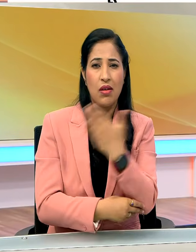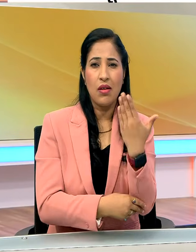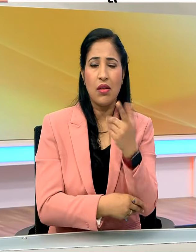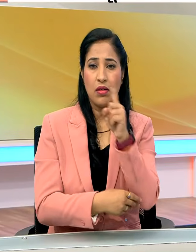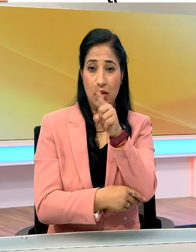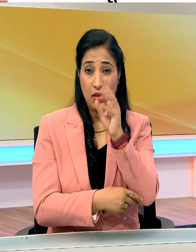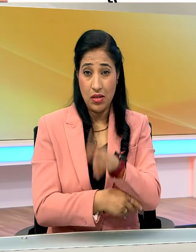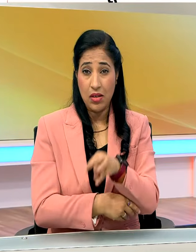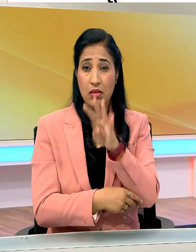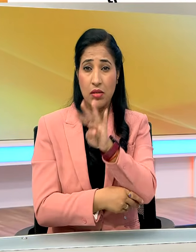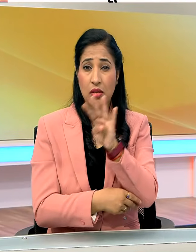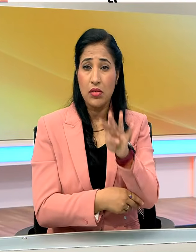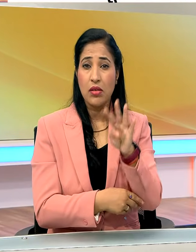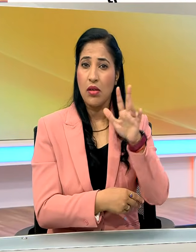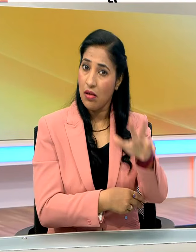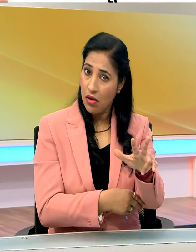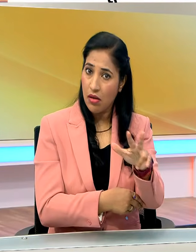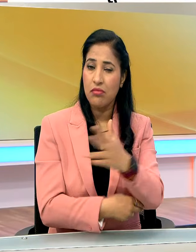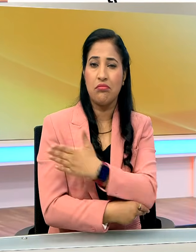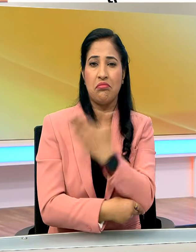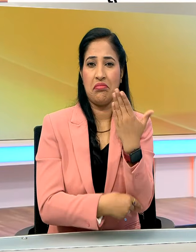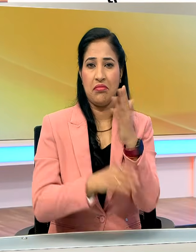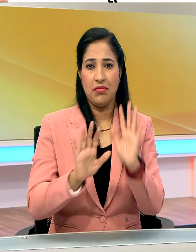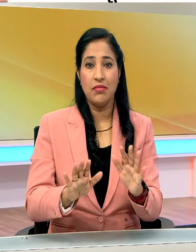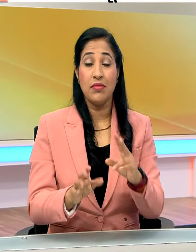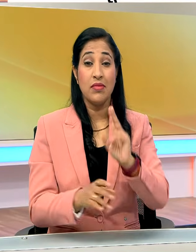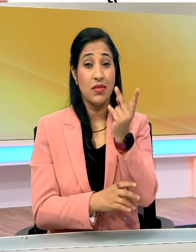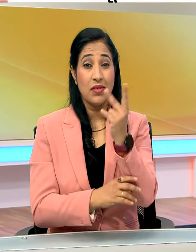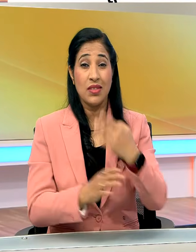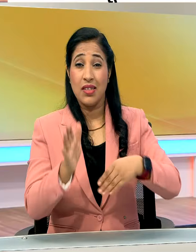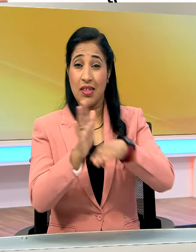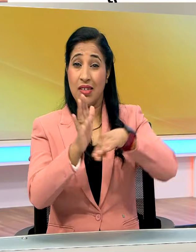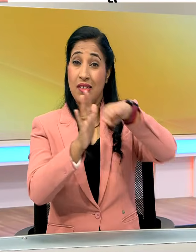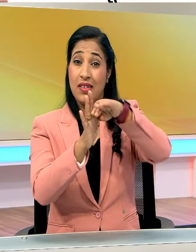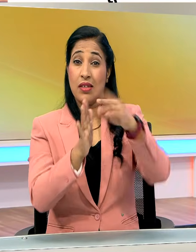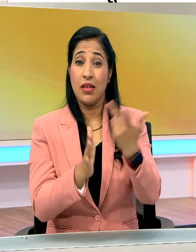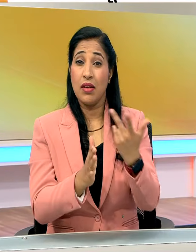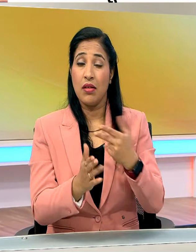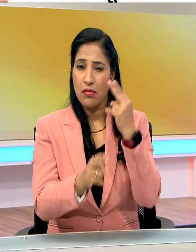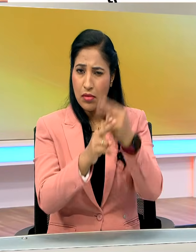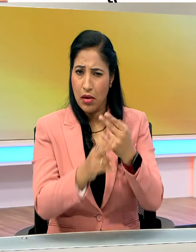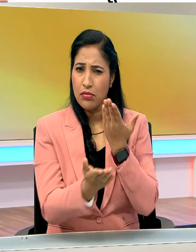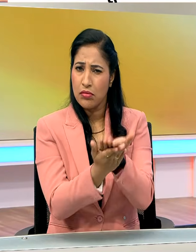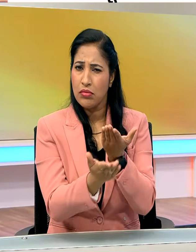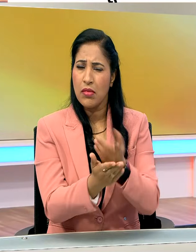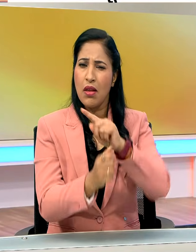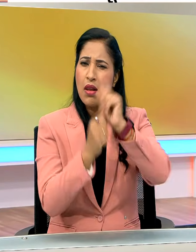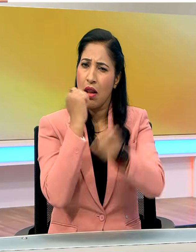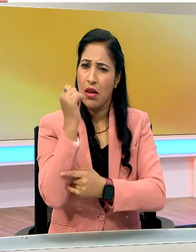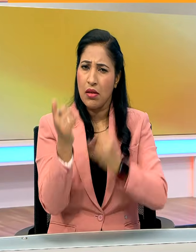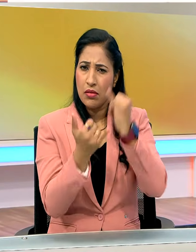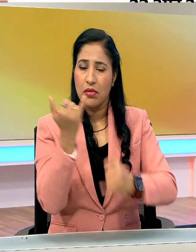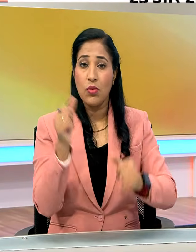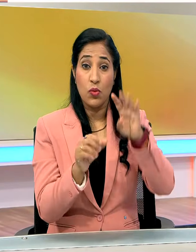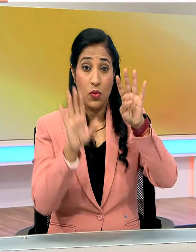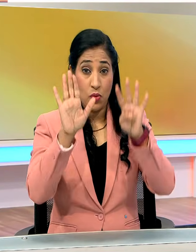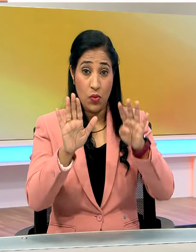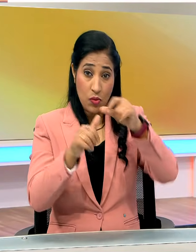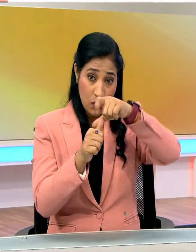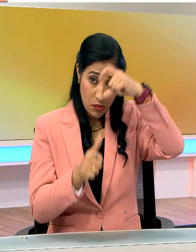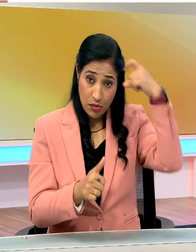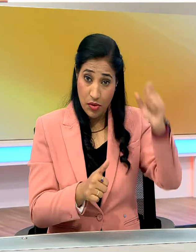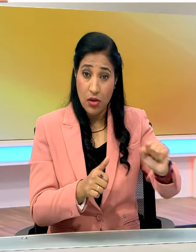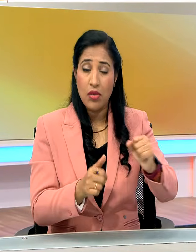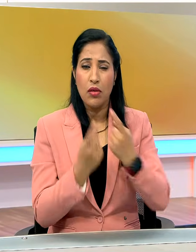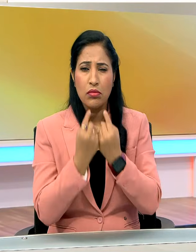उम्मीदवार अपनी किस्मत आजमाएंगे। दूसरे चरण के लिए नामांकन दाखिल करने की अंतिम तिथि 9 अप्रैल थी, जिसके बाद नामांकन पत्रों